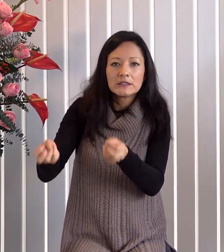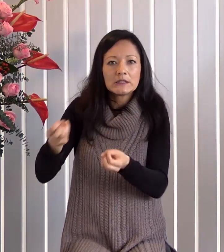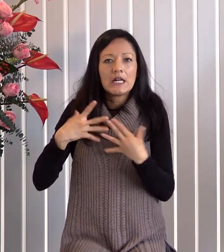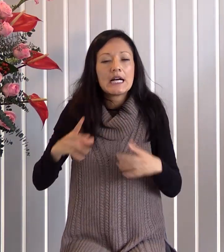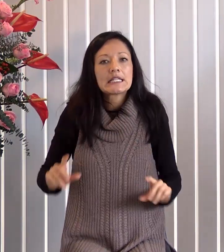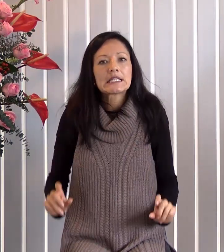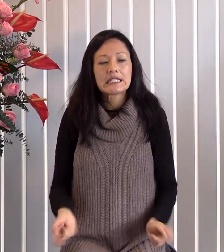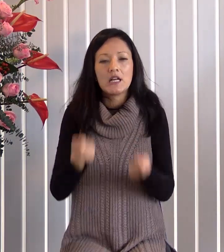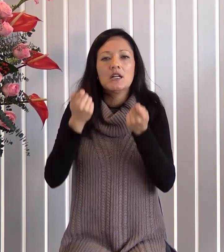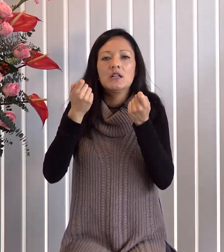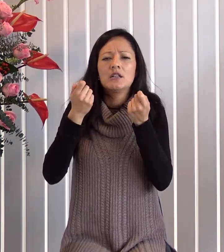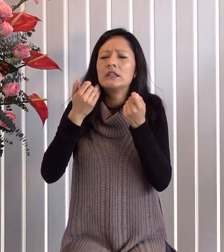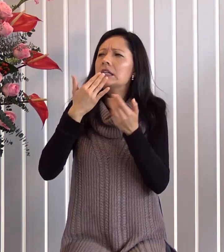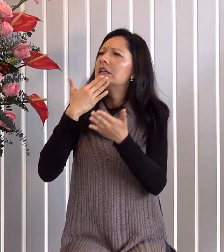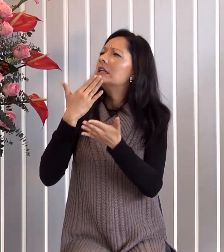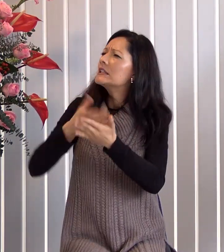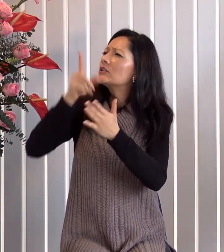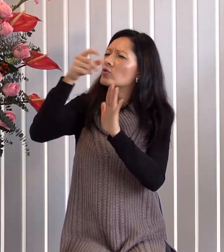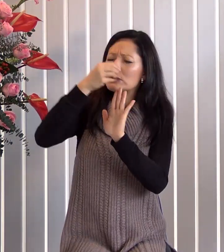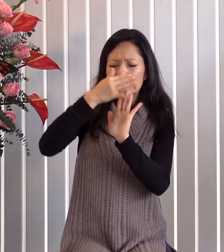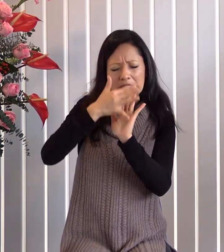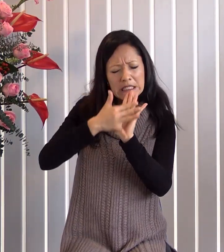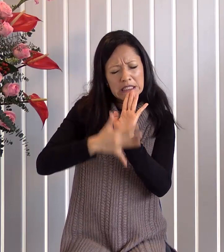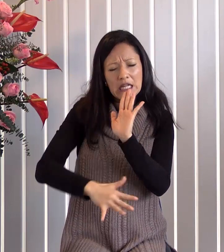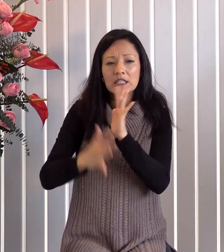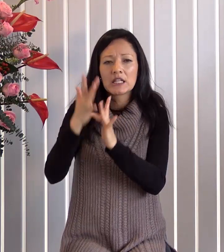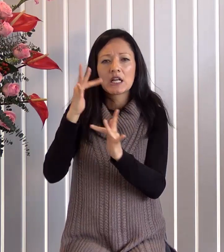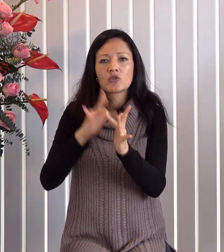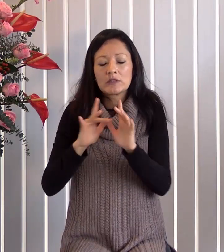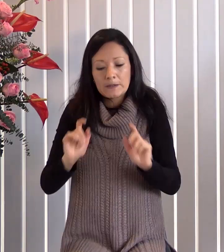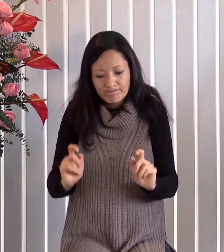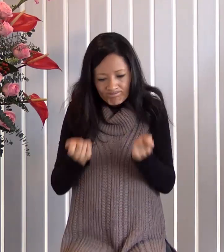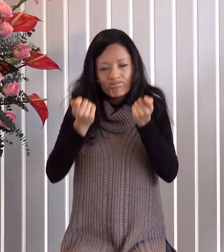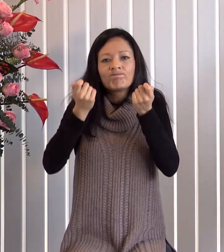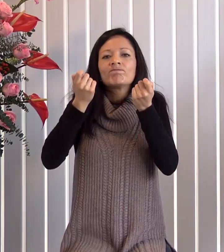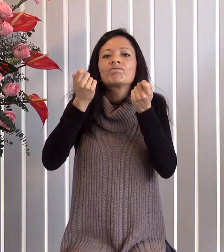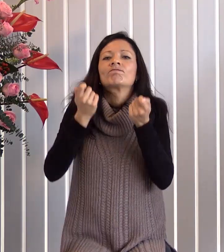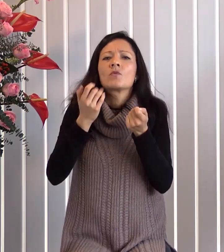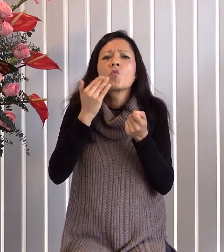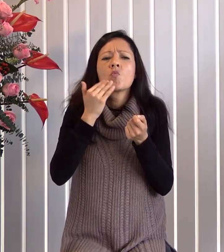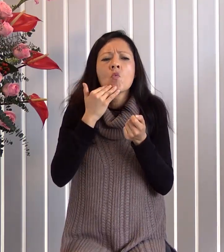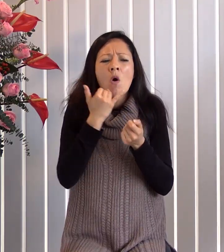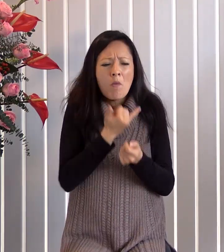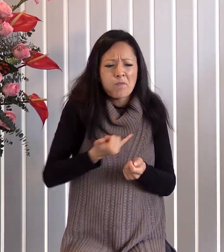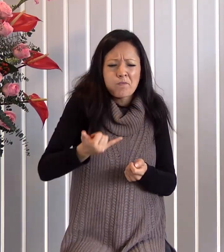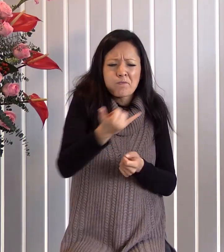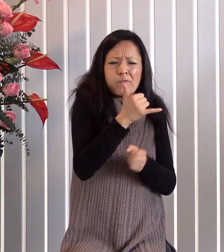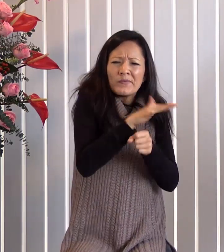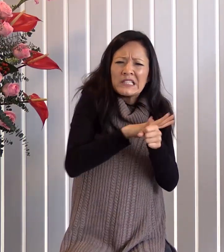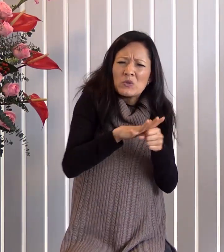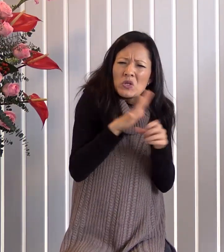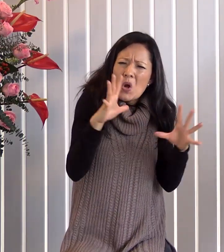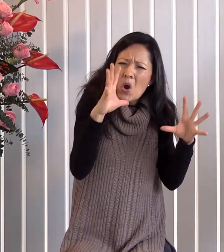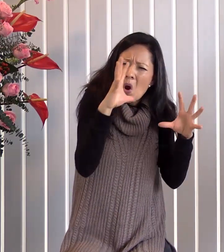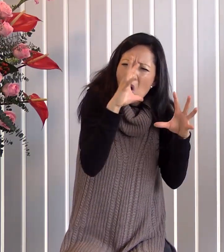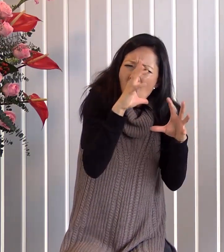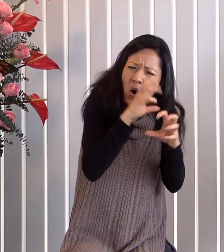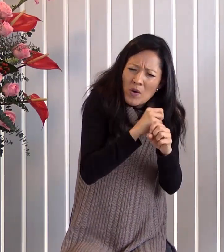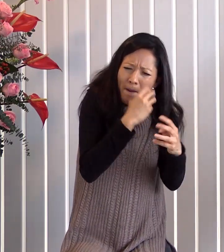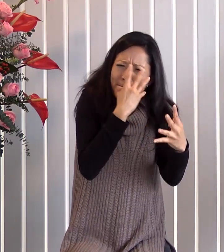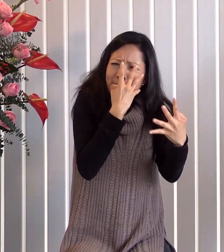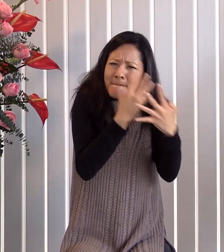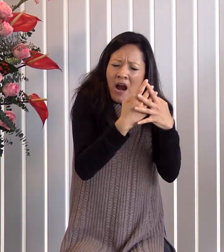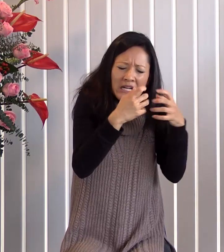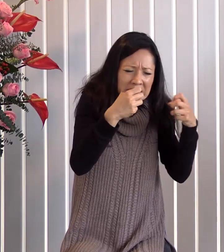redimiste. Gracias que por tu sangre, Jesús, tú nos rescataste. Cuando estábamos en tinieblas, cuando estábamos en prisiones